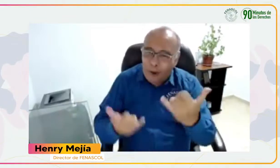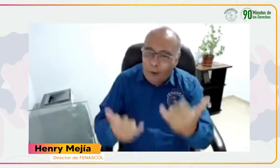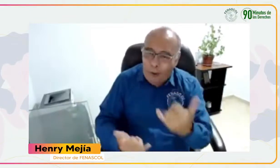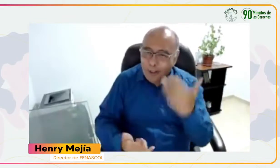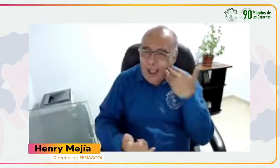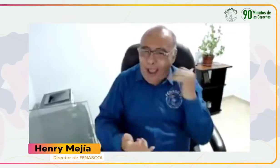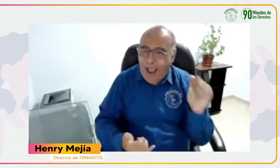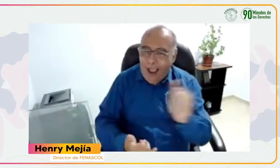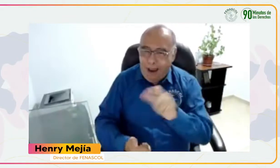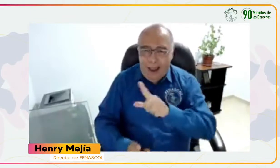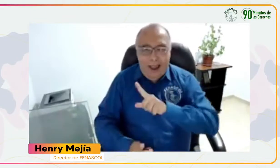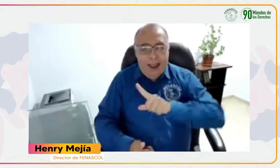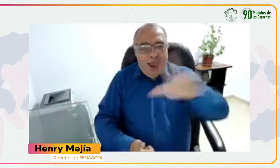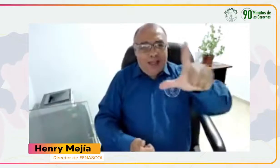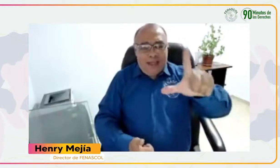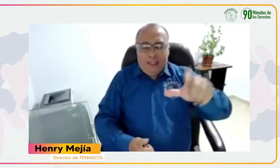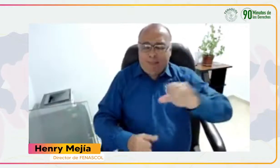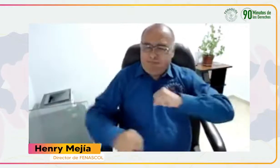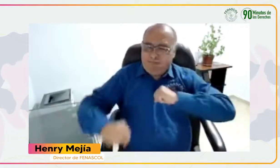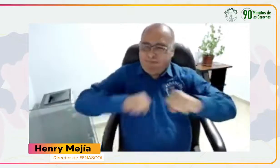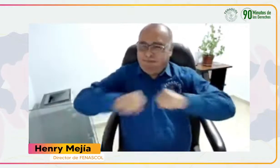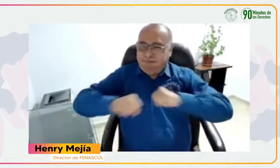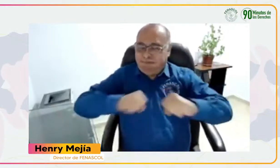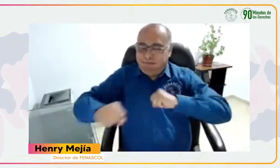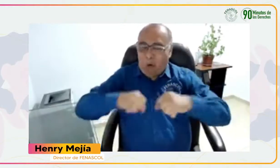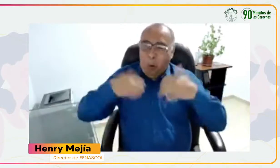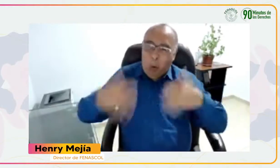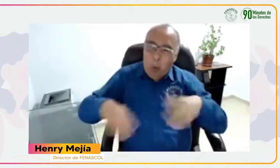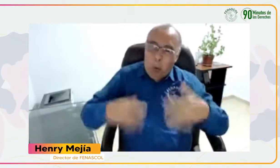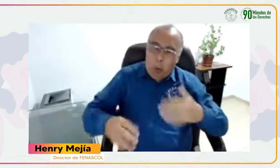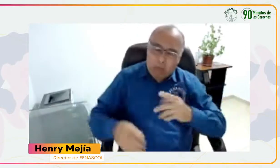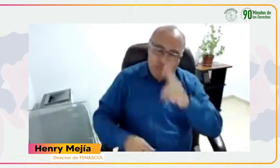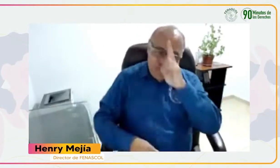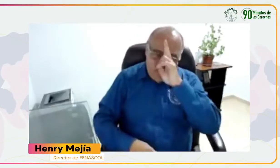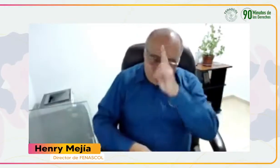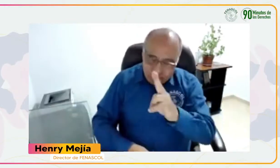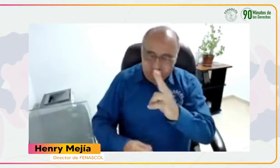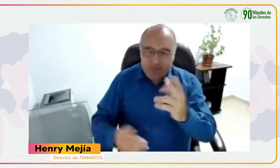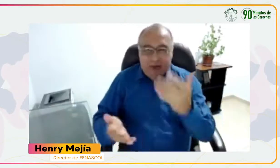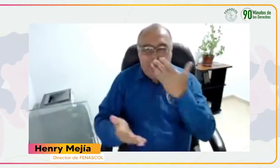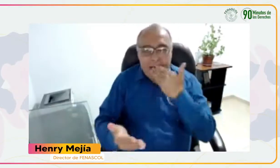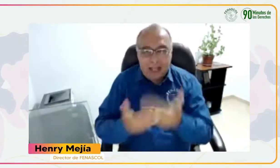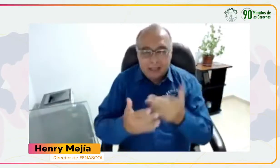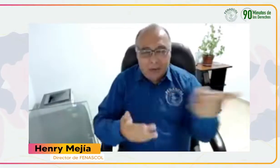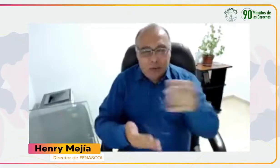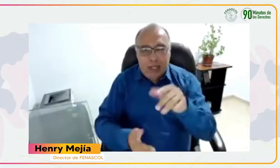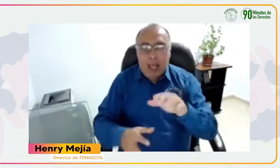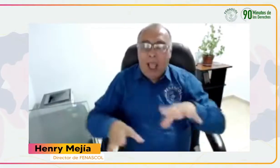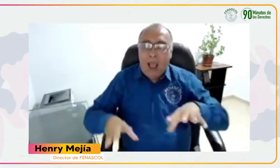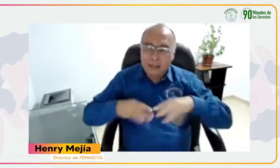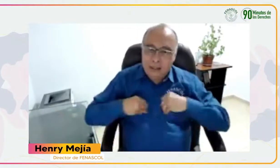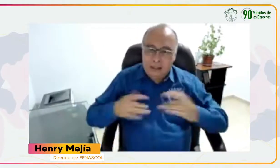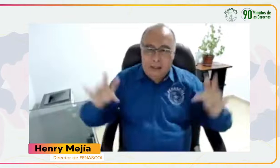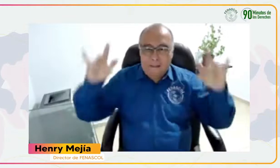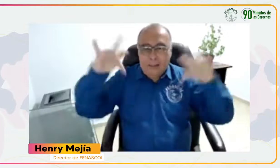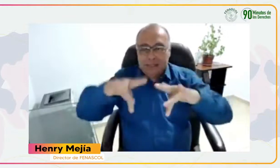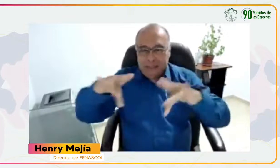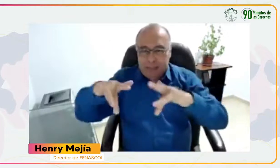Muchísimas gracias a ustedes cinco, a estas lideresas sordas por estar en este espacio. Realmente las admiro, respeto